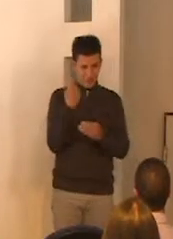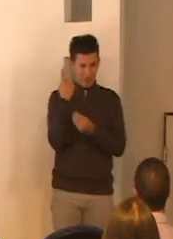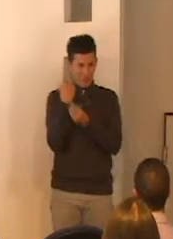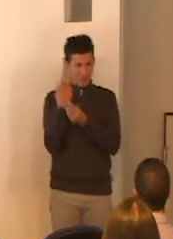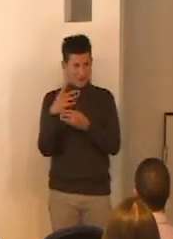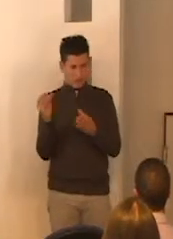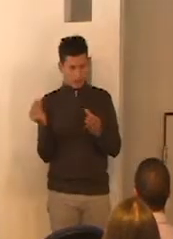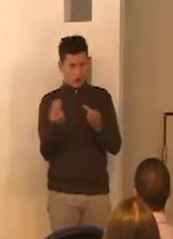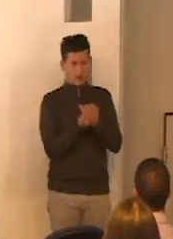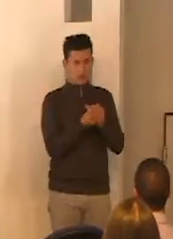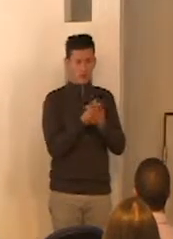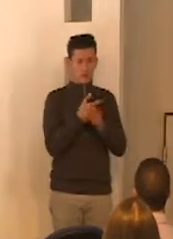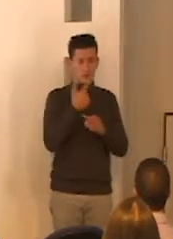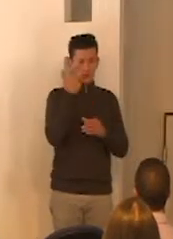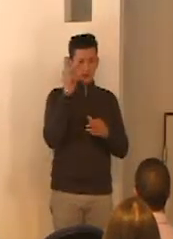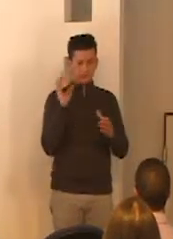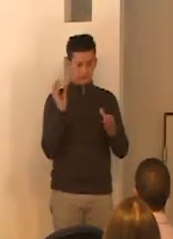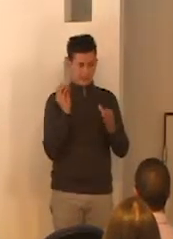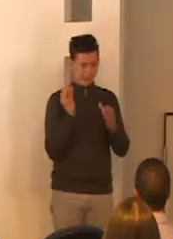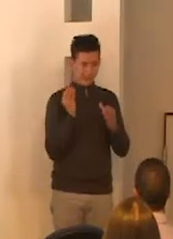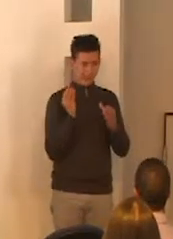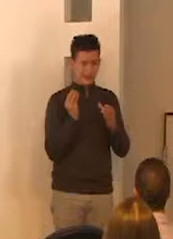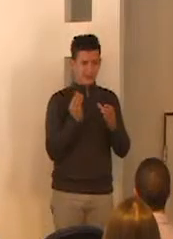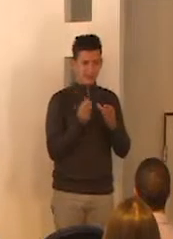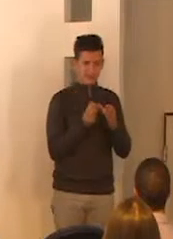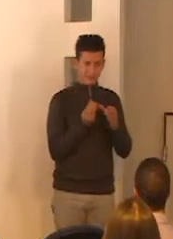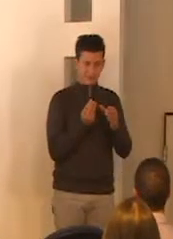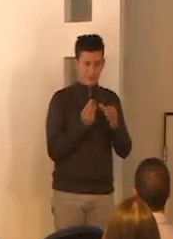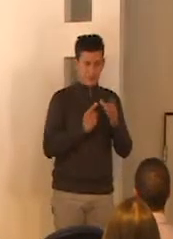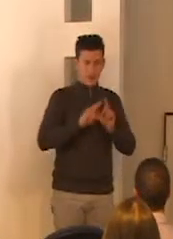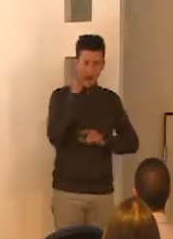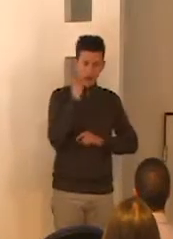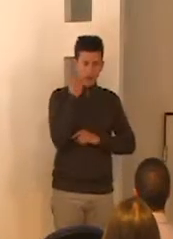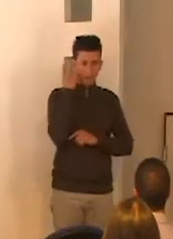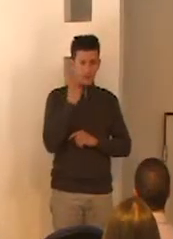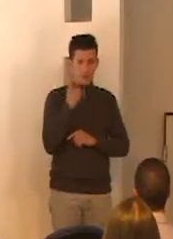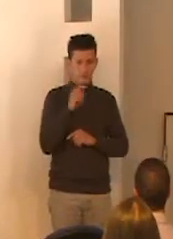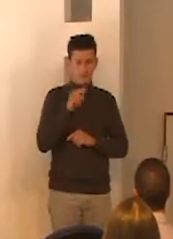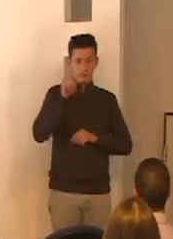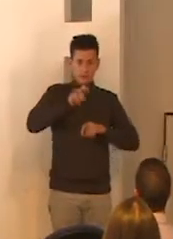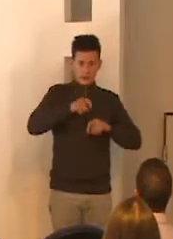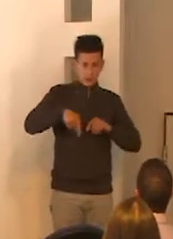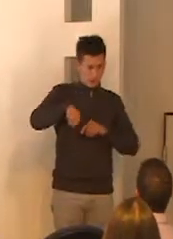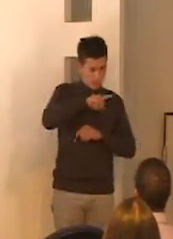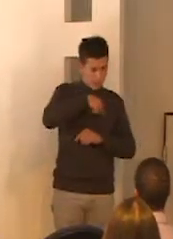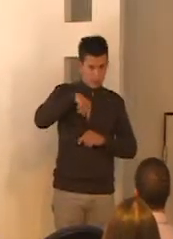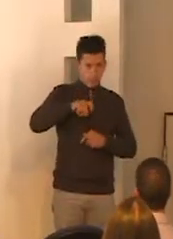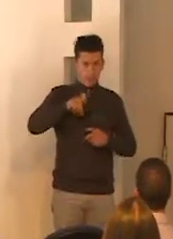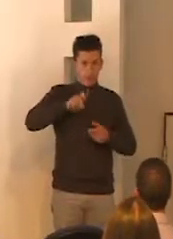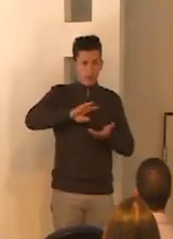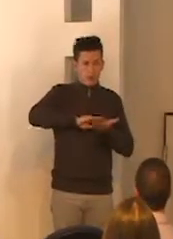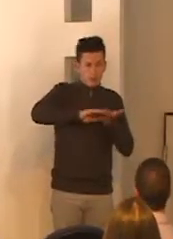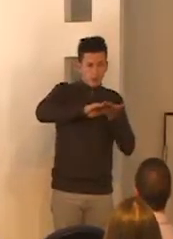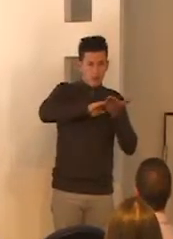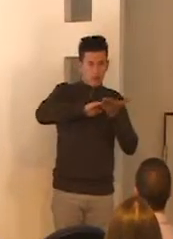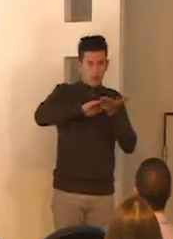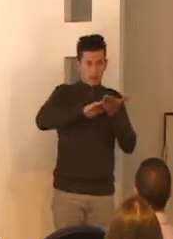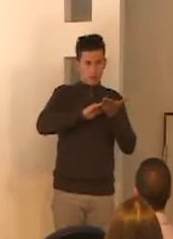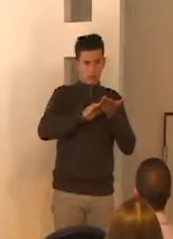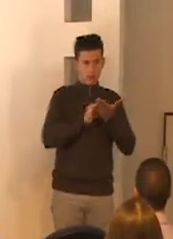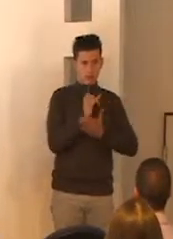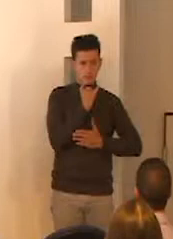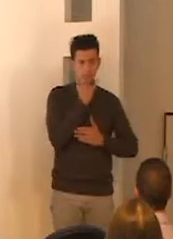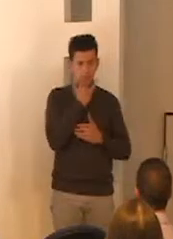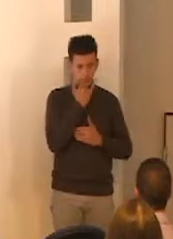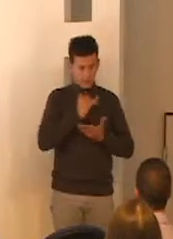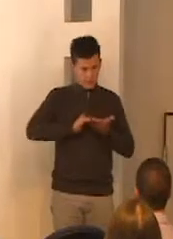inclusiva empieza a tener unas fallas que debemos remediar. Es así como